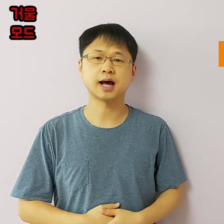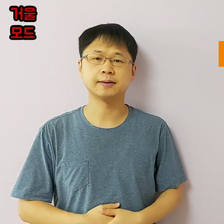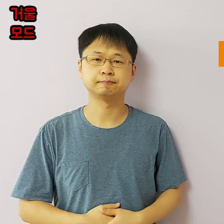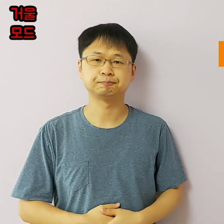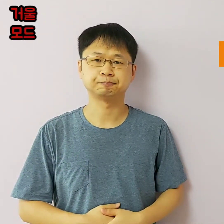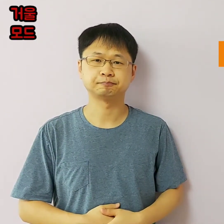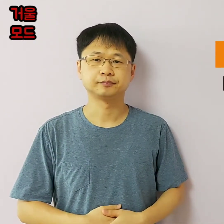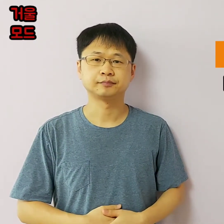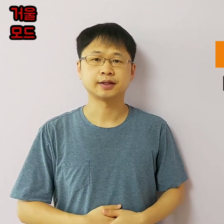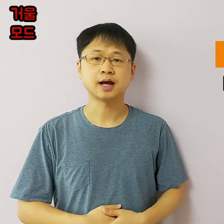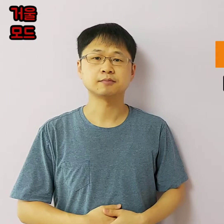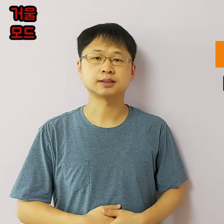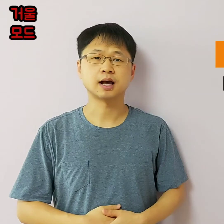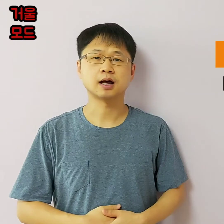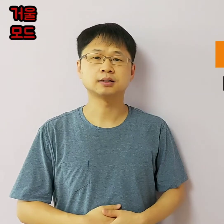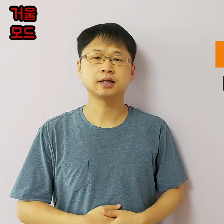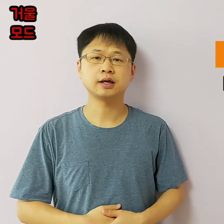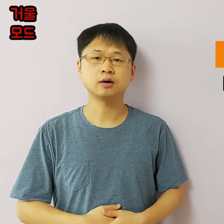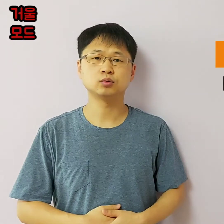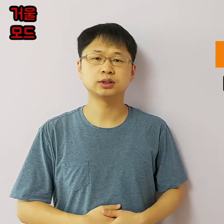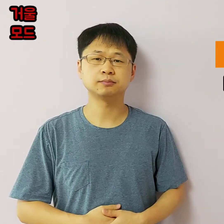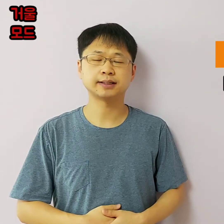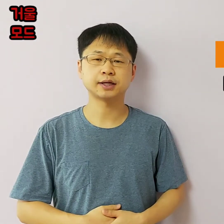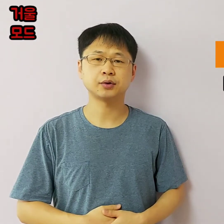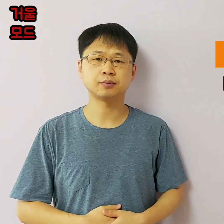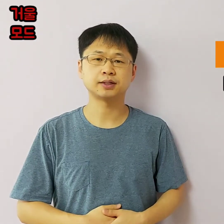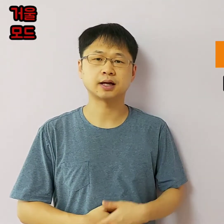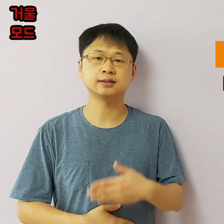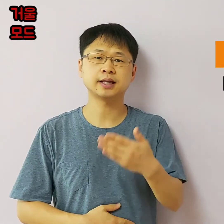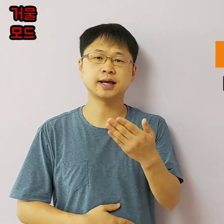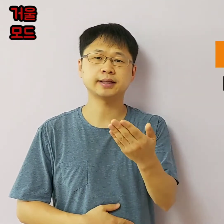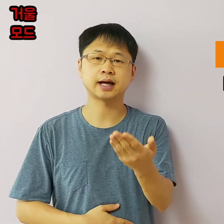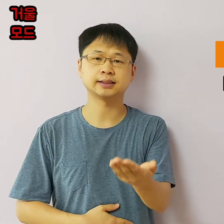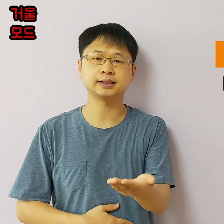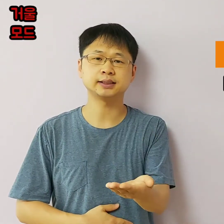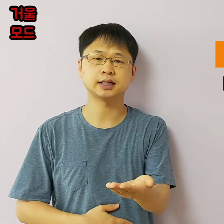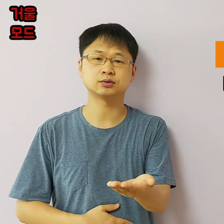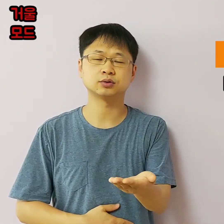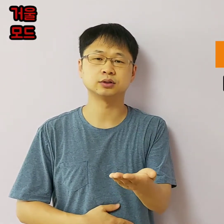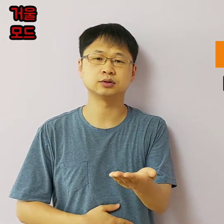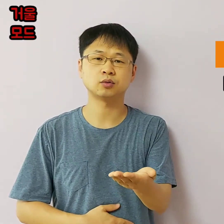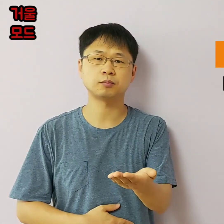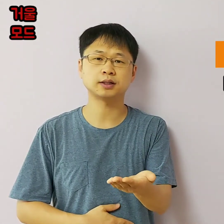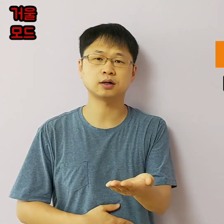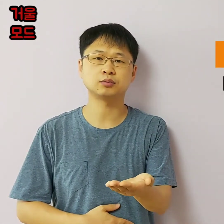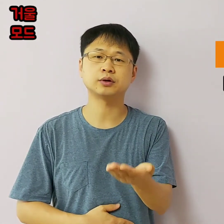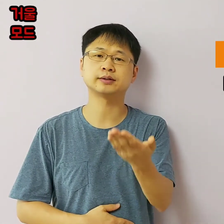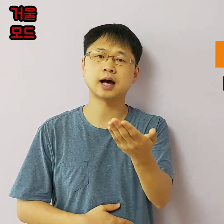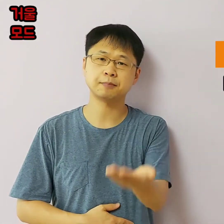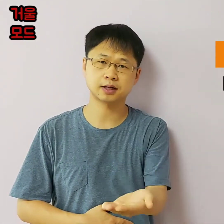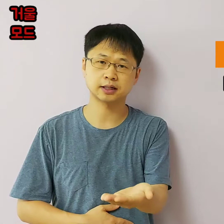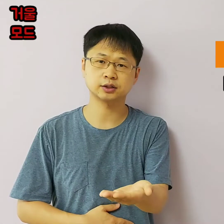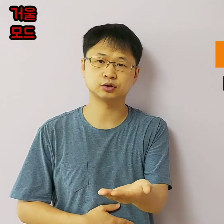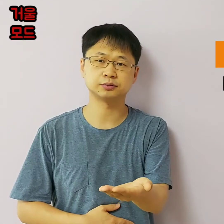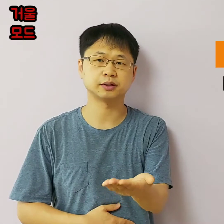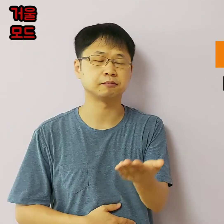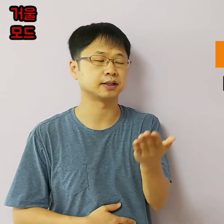됩니다. 네, 다음 가사 그대여 울지 마세요 입니다. 그대, 당신이란 수어는 손바닥을 위로 해서 앞을 가리켜 주시면